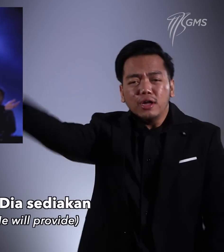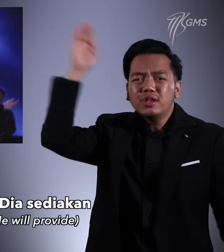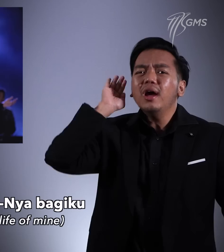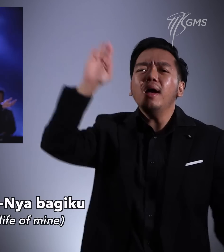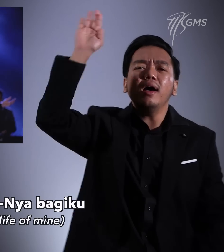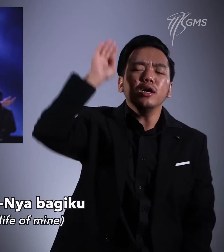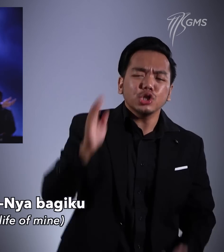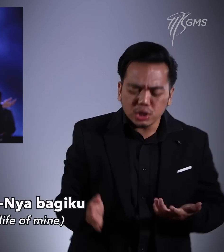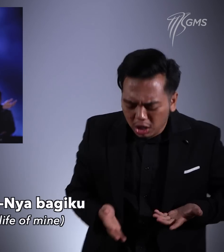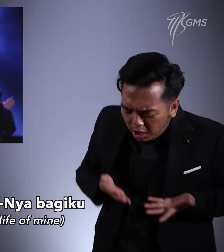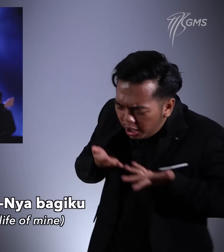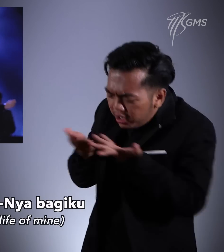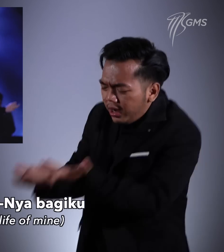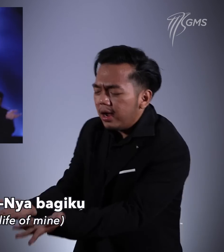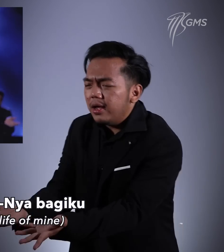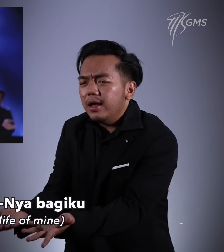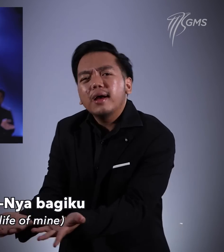yakin, Dia